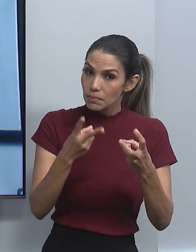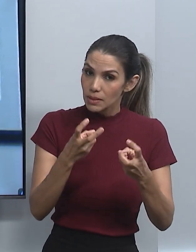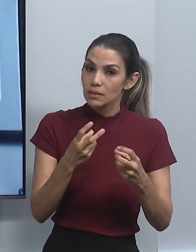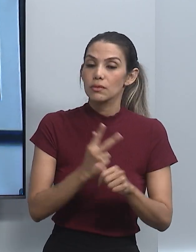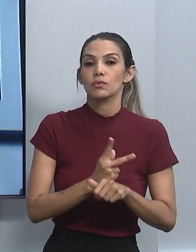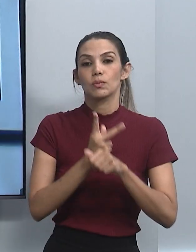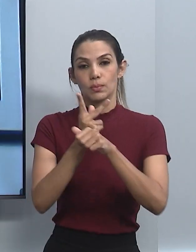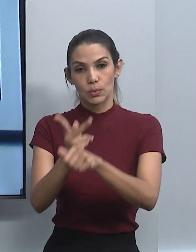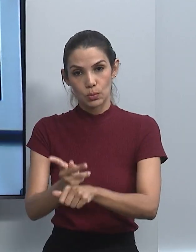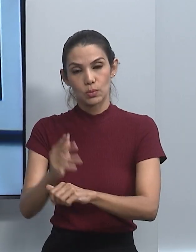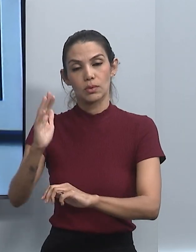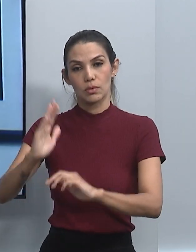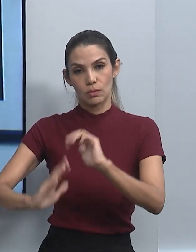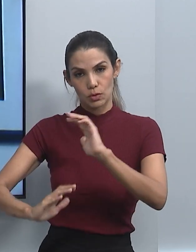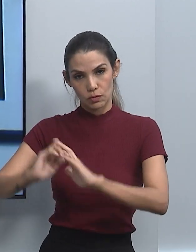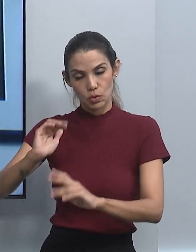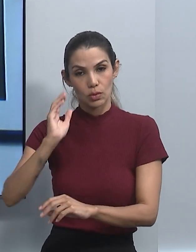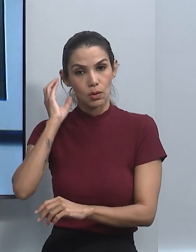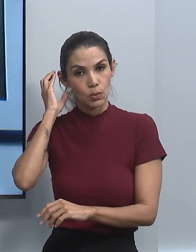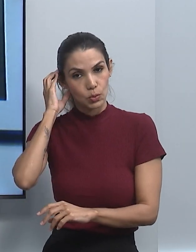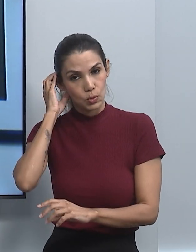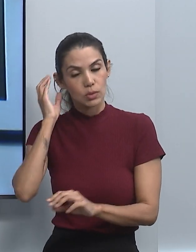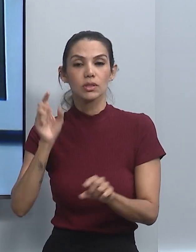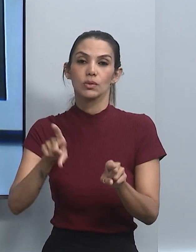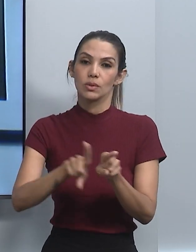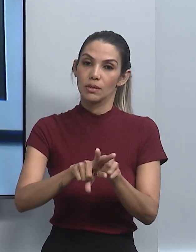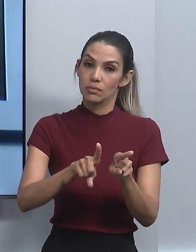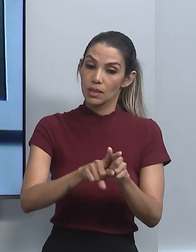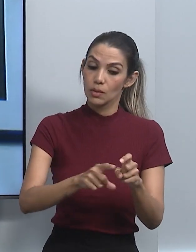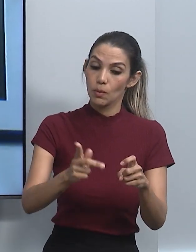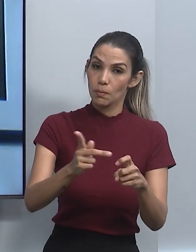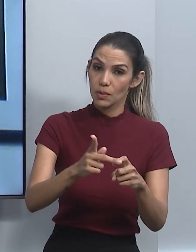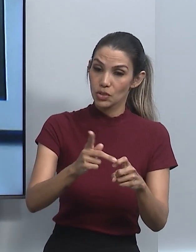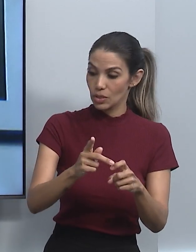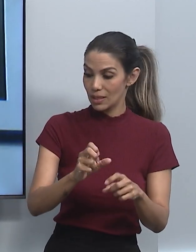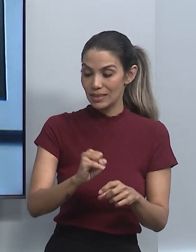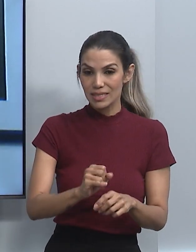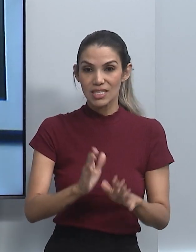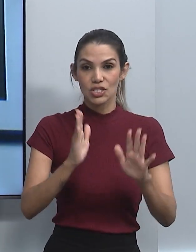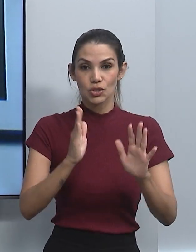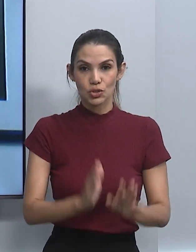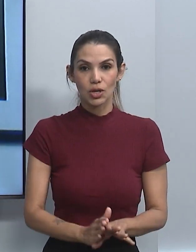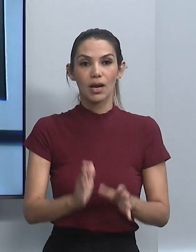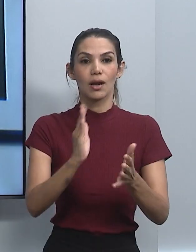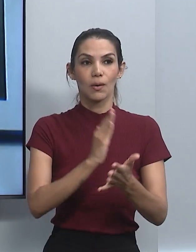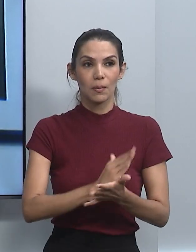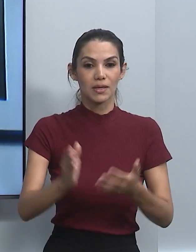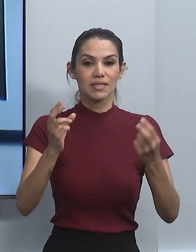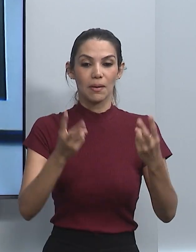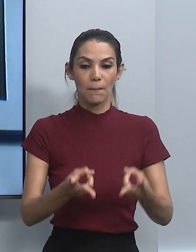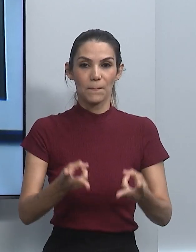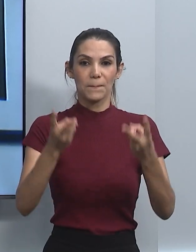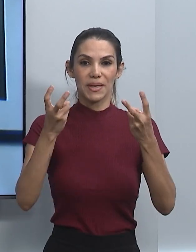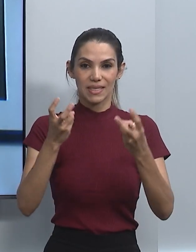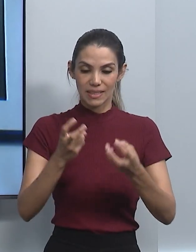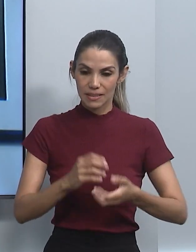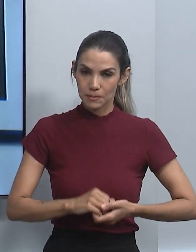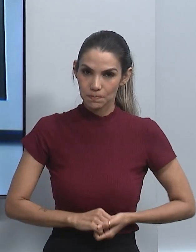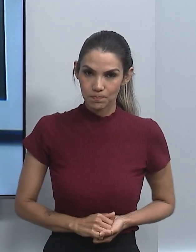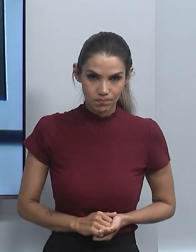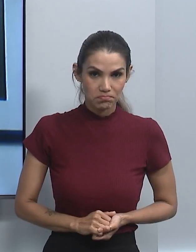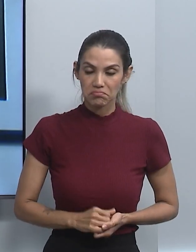otorrino, pediatra, quando os primeiros sinais de infecção. Não se automedicar, nada